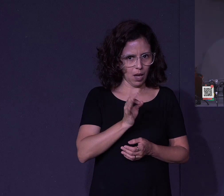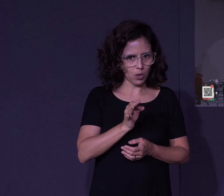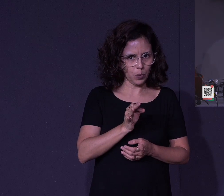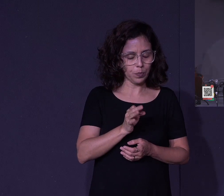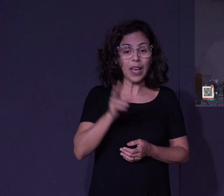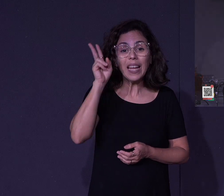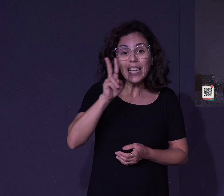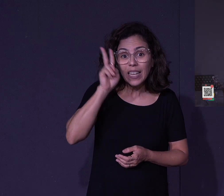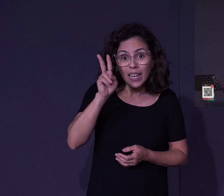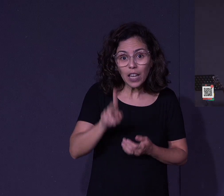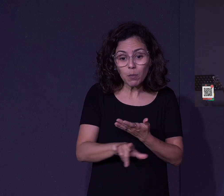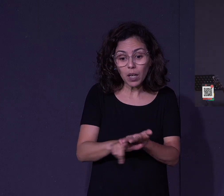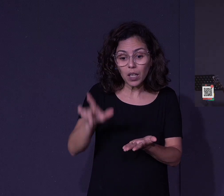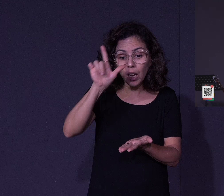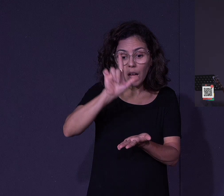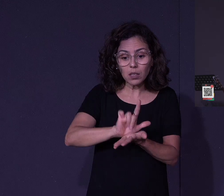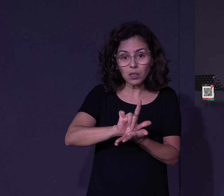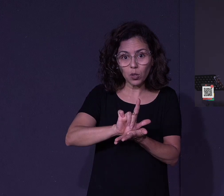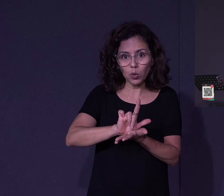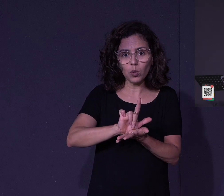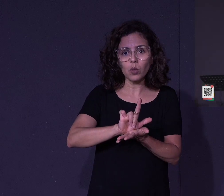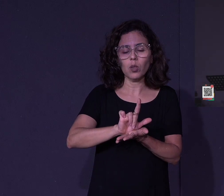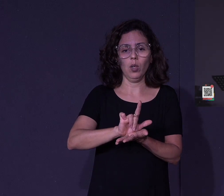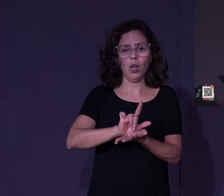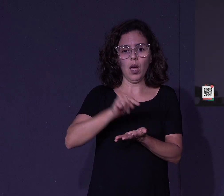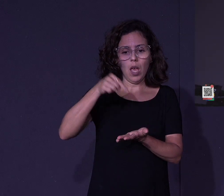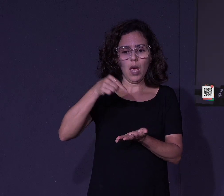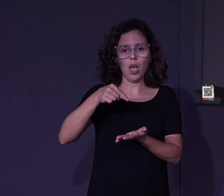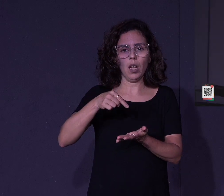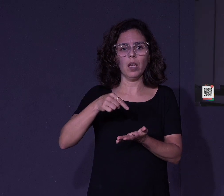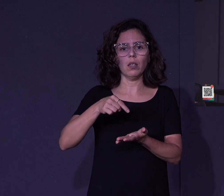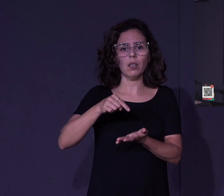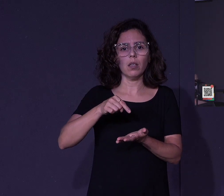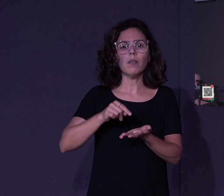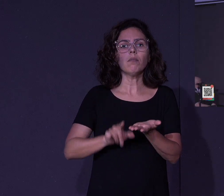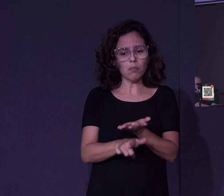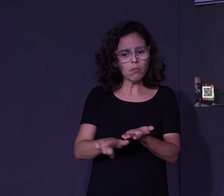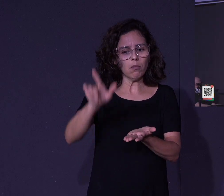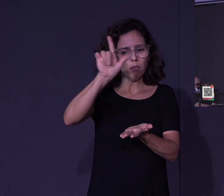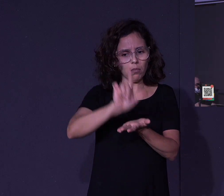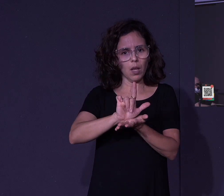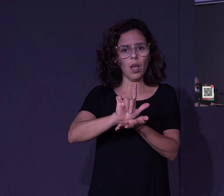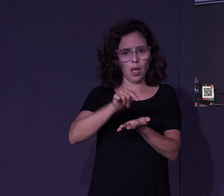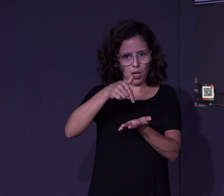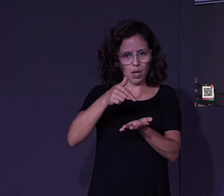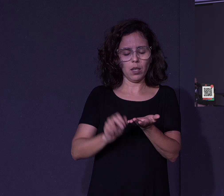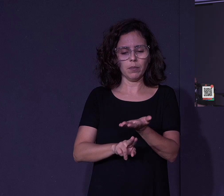crença dizia que até o 3º dia o defunto podia ressuscitar. Ele chega no... Ele é o Senhor da